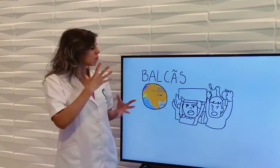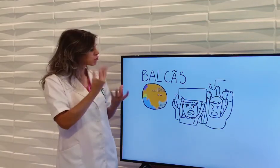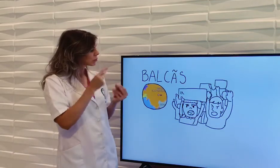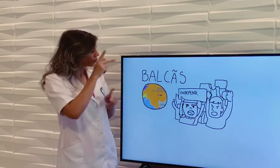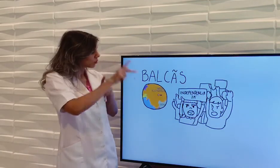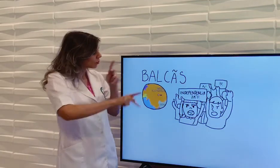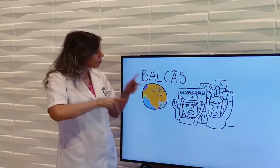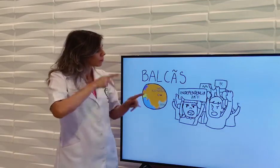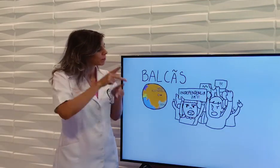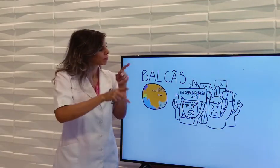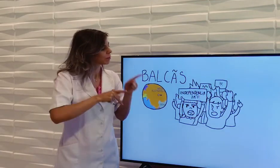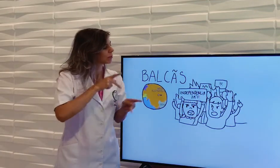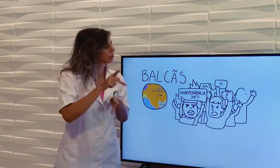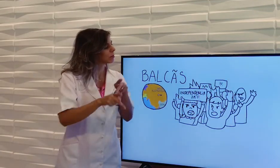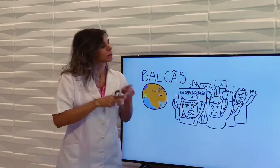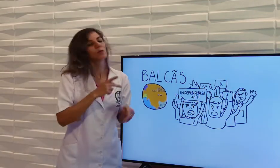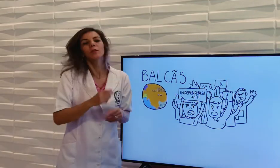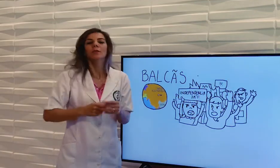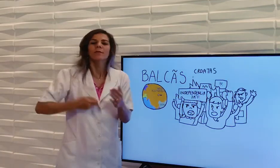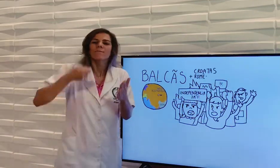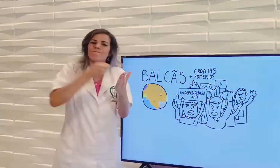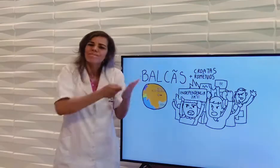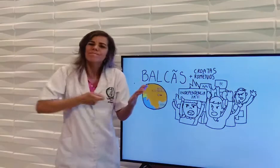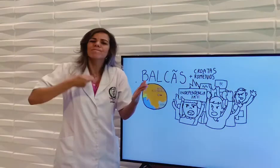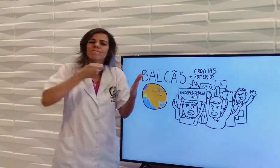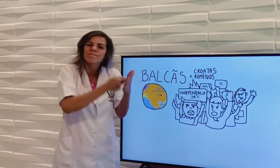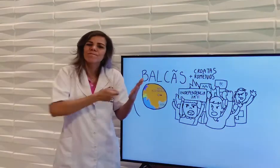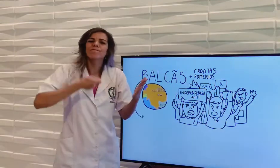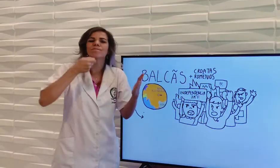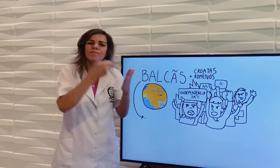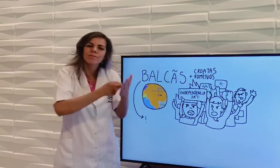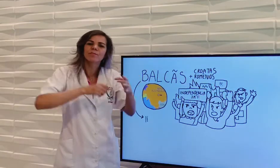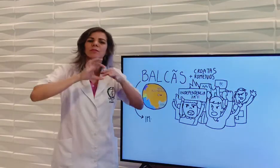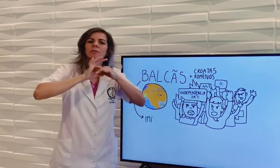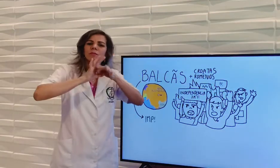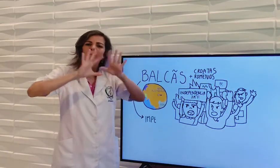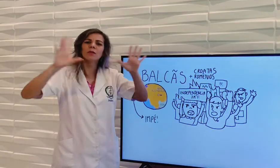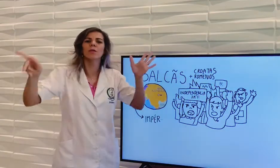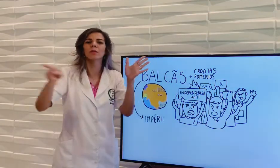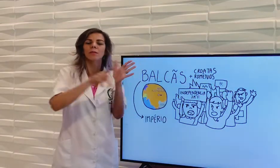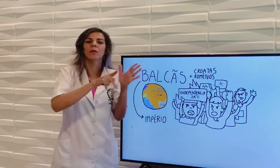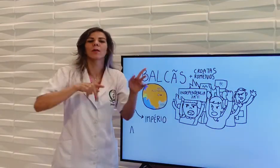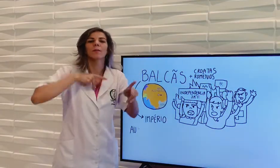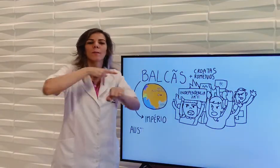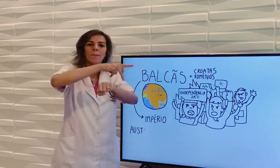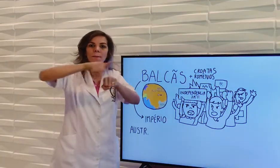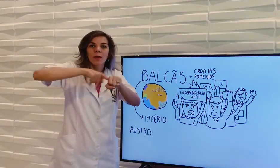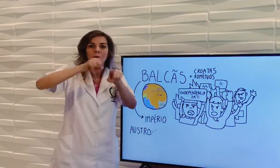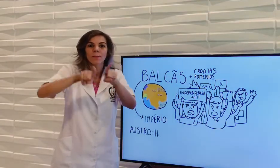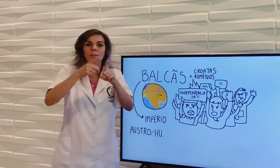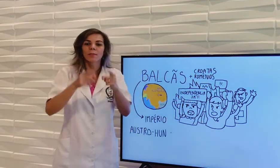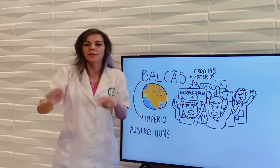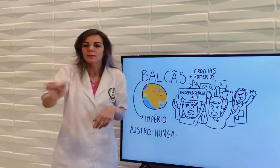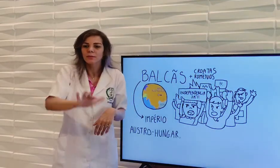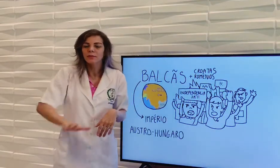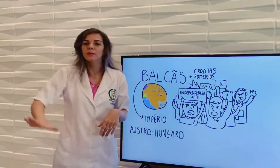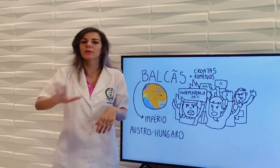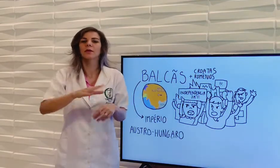croatas e romênios, que lutavam por independência, por seu próprio país, mas a região que eles viviam era dominada pelo Império Austro-Húngaro